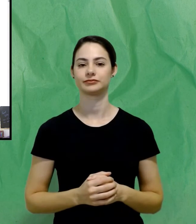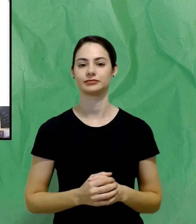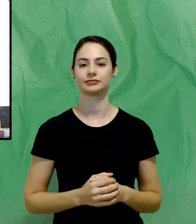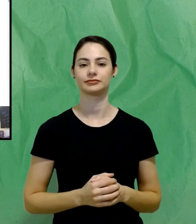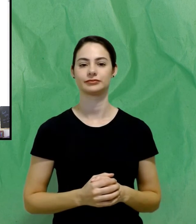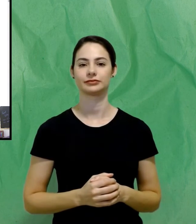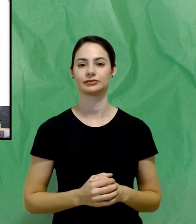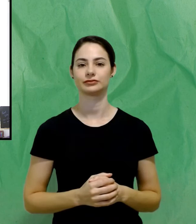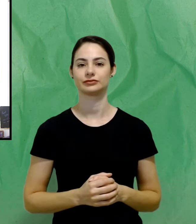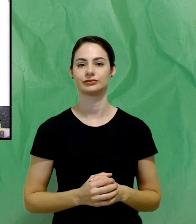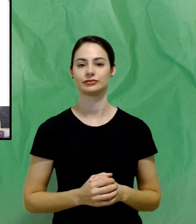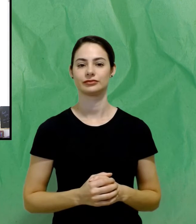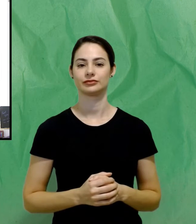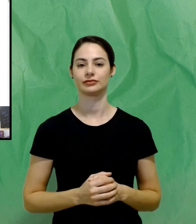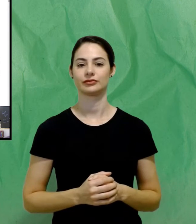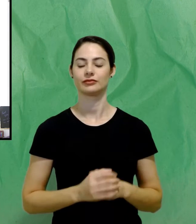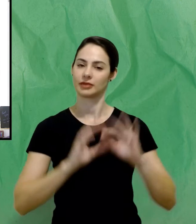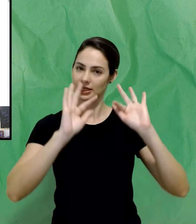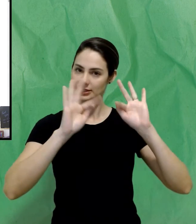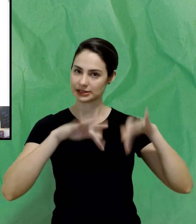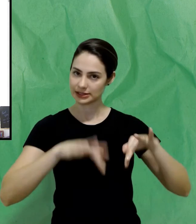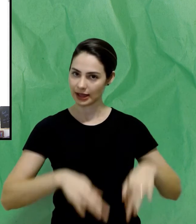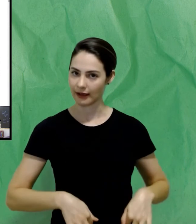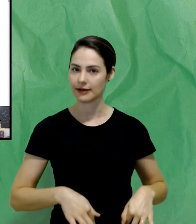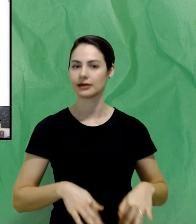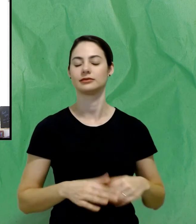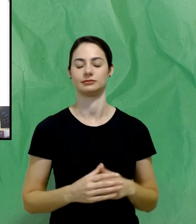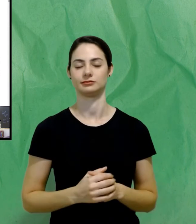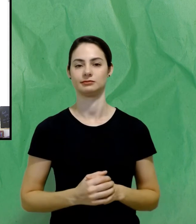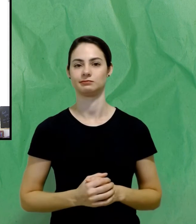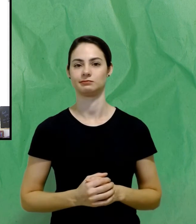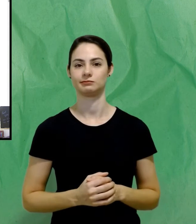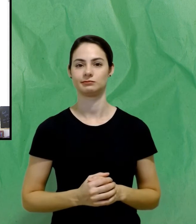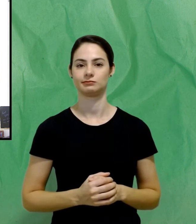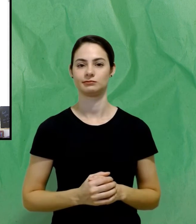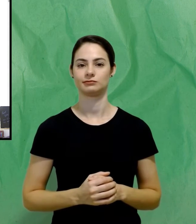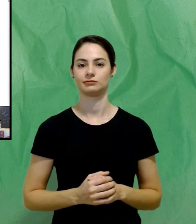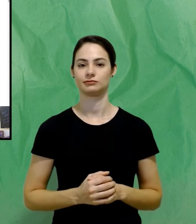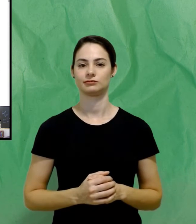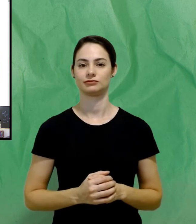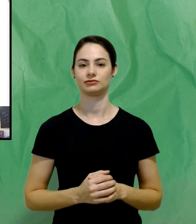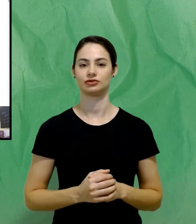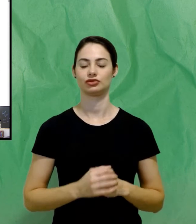gente encerre essa execução, Ctrl C,